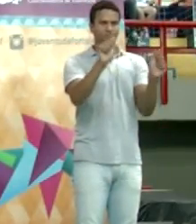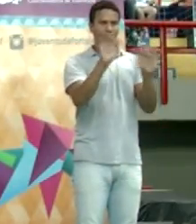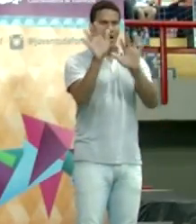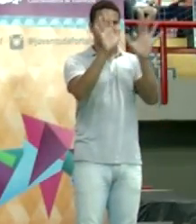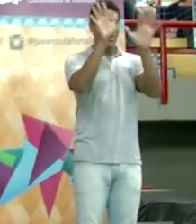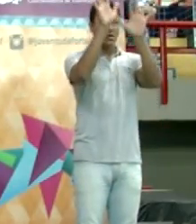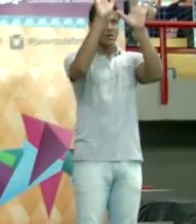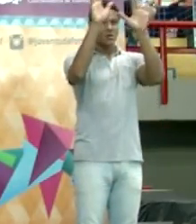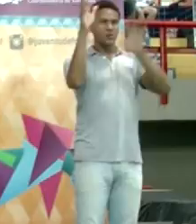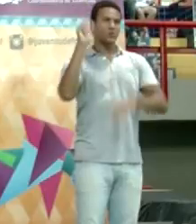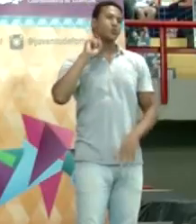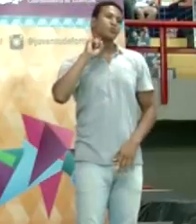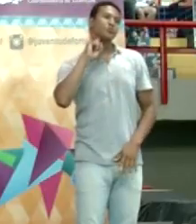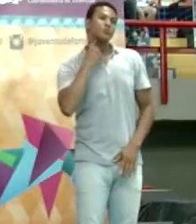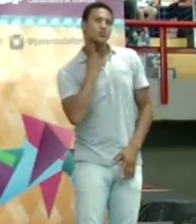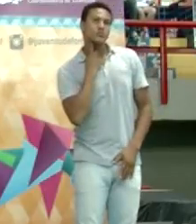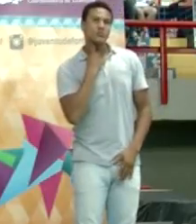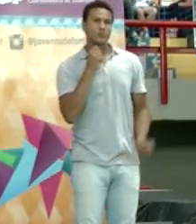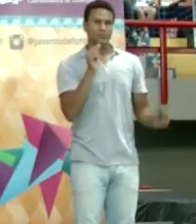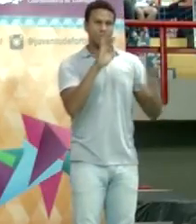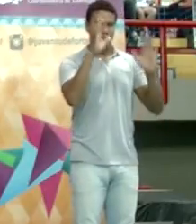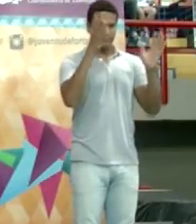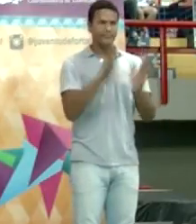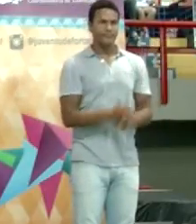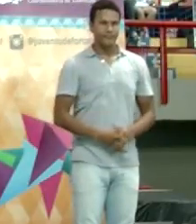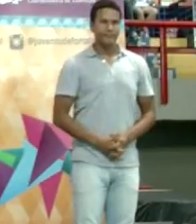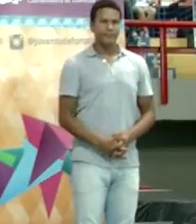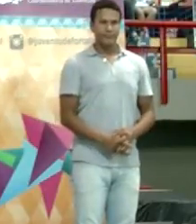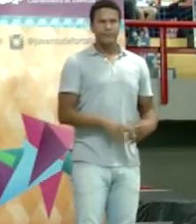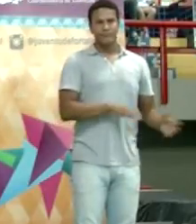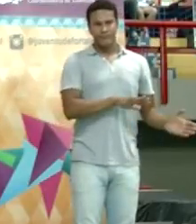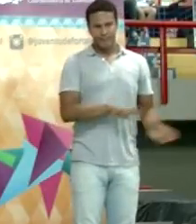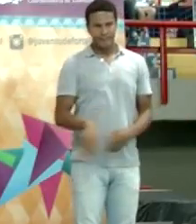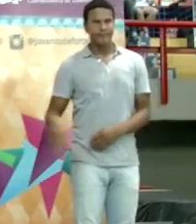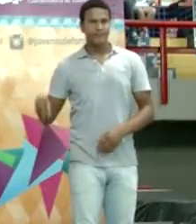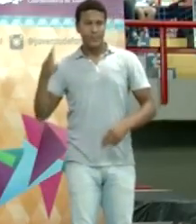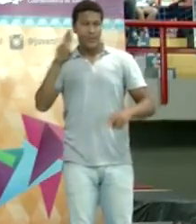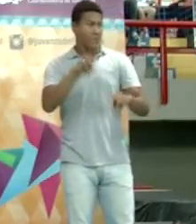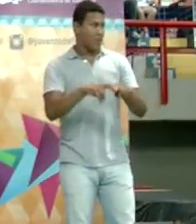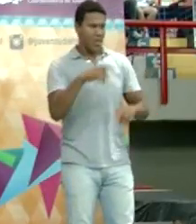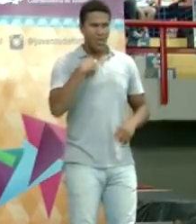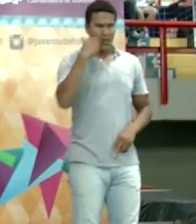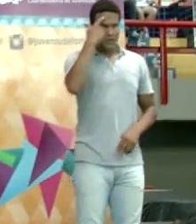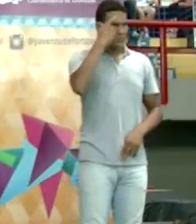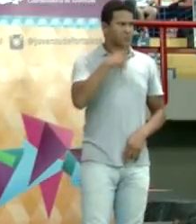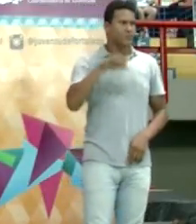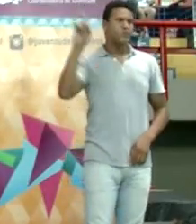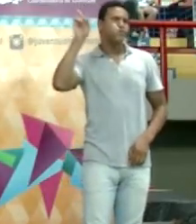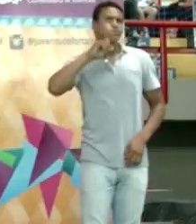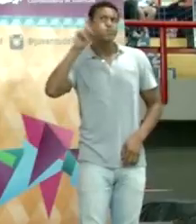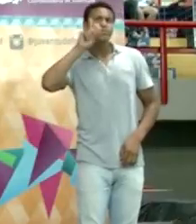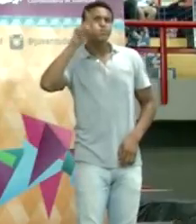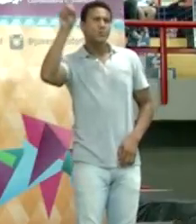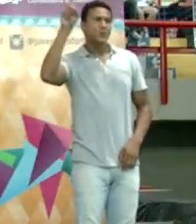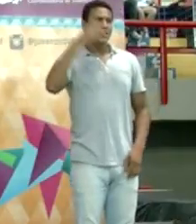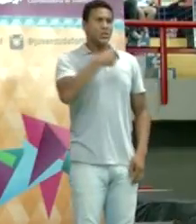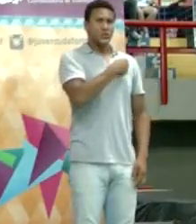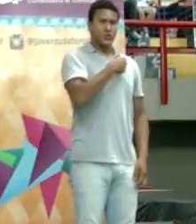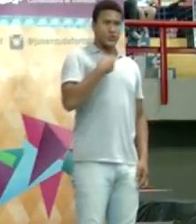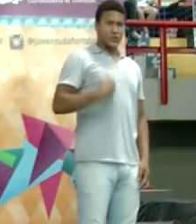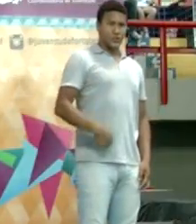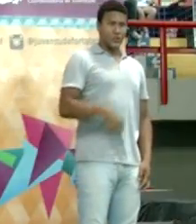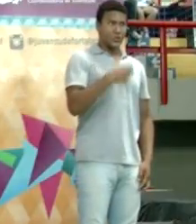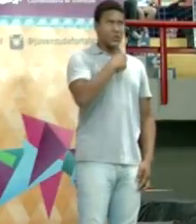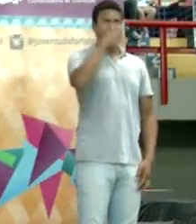se juntaram e resolveram trabalhar juntos para encontrar uma forma de diminuir os gases